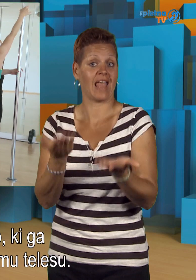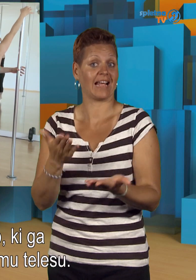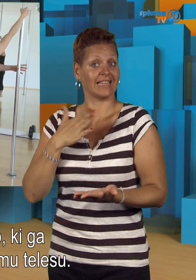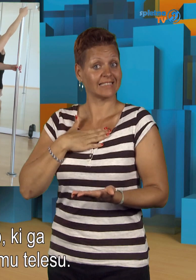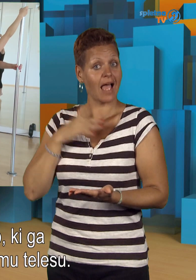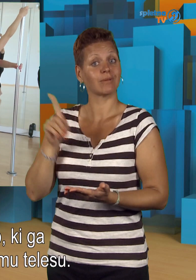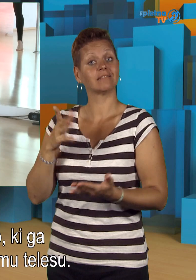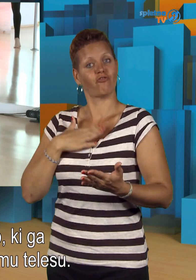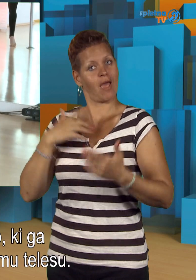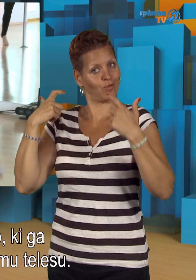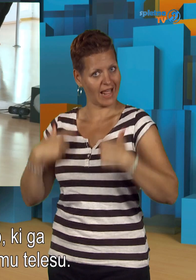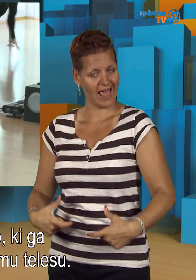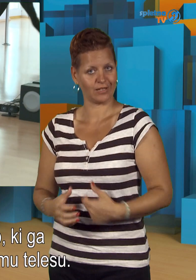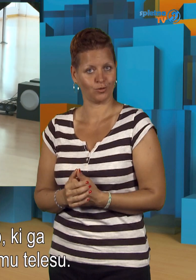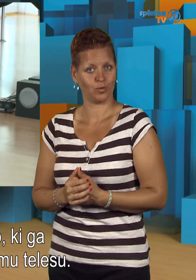in svojemu telesu.